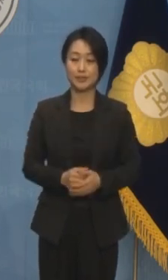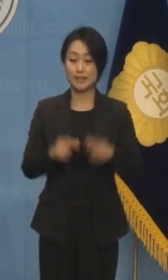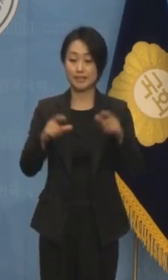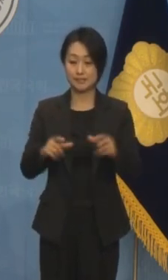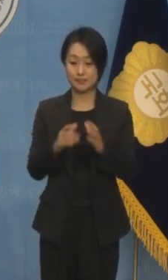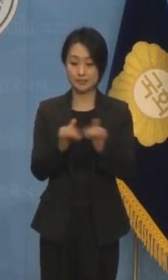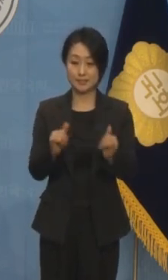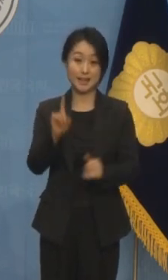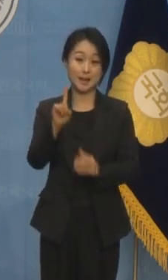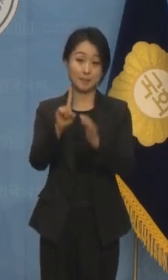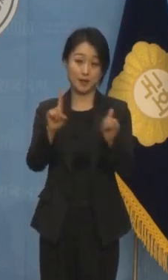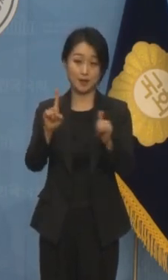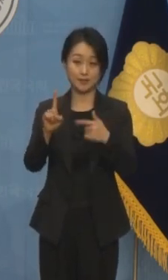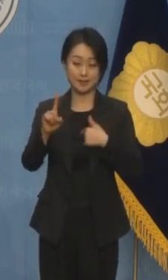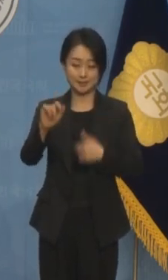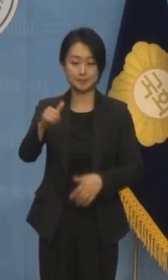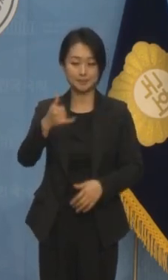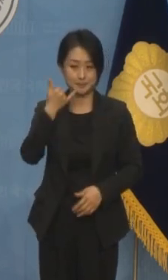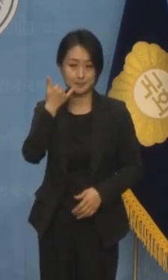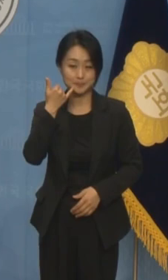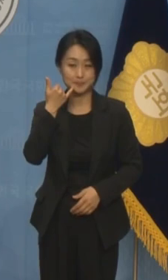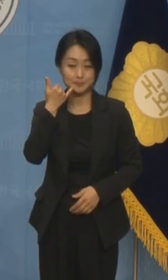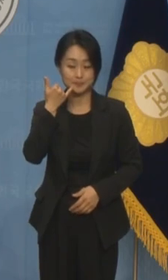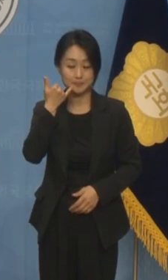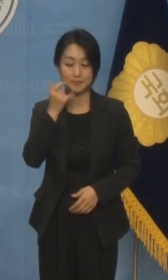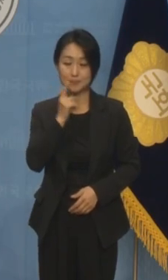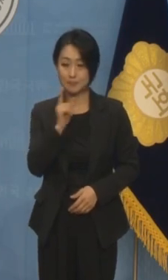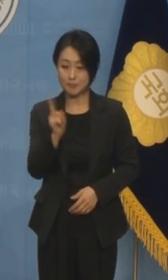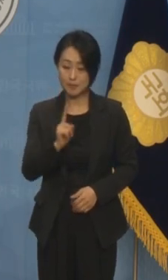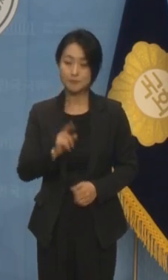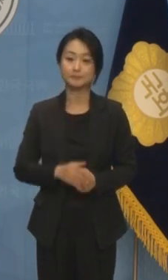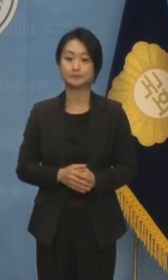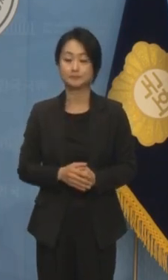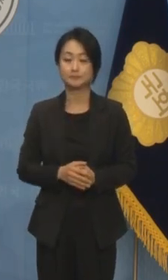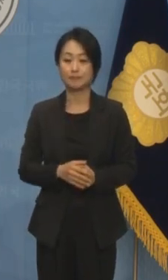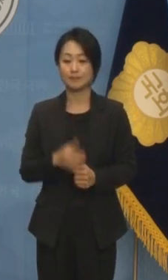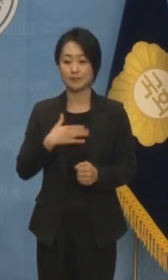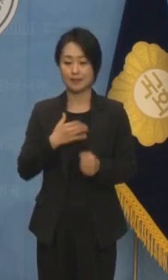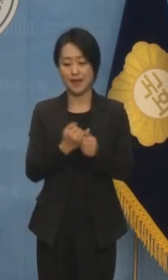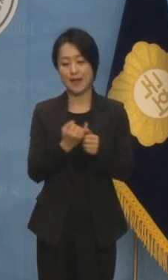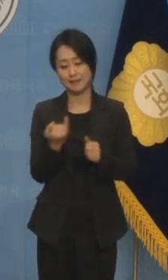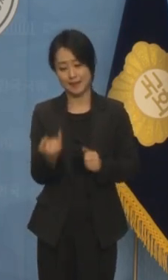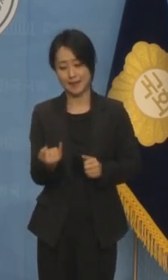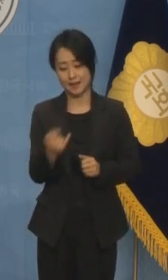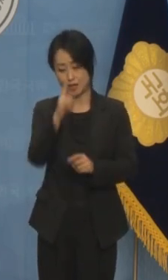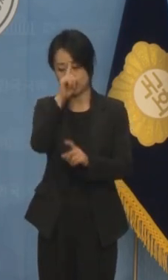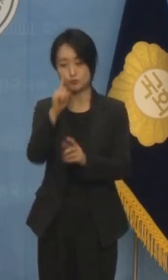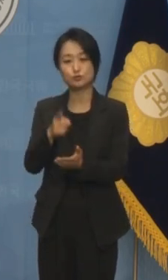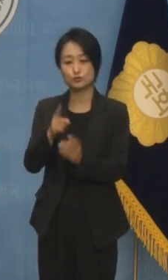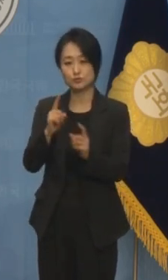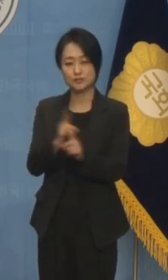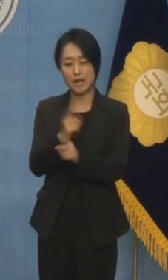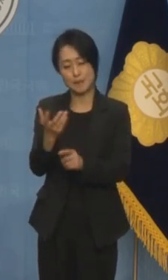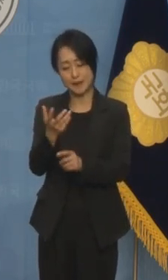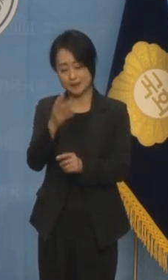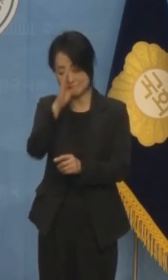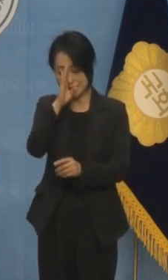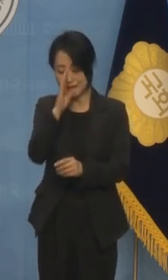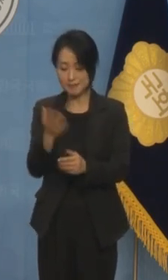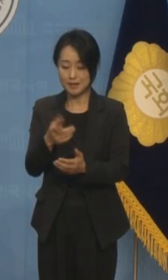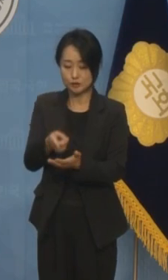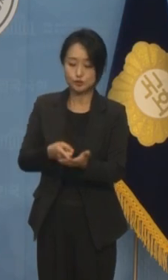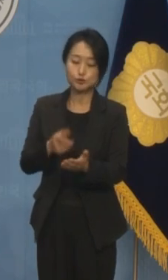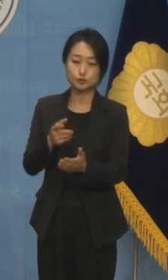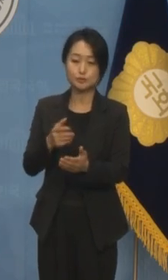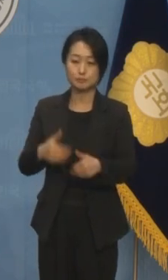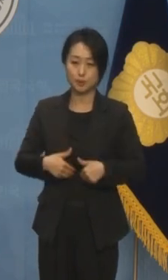지역 주민 한 분께서 연락을 보내오셨습니다. 이번 달에 아내의 수술이 예정되어 있는데 집단 휴진 뉴스가 연일